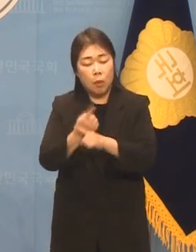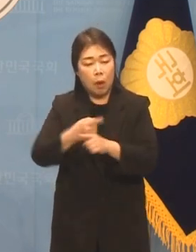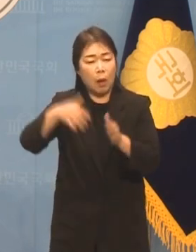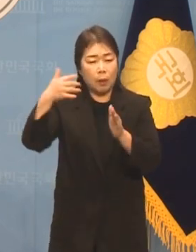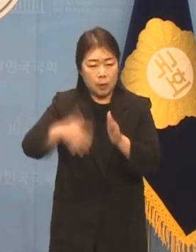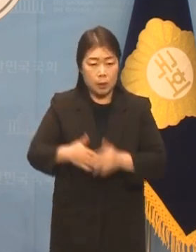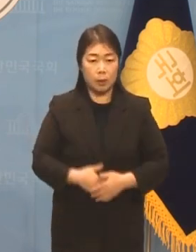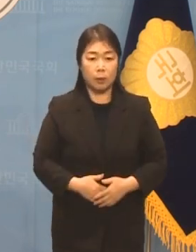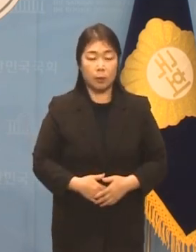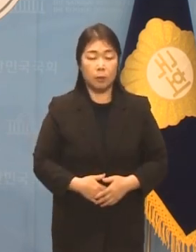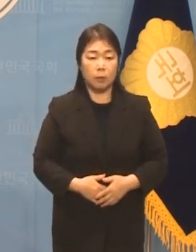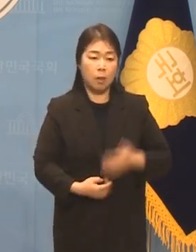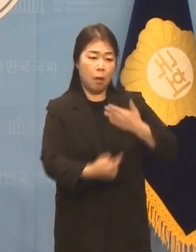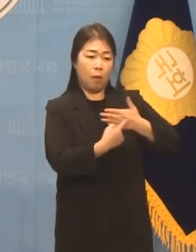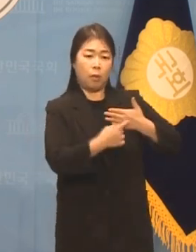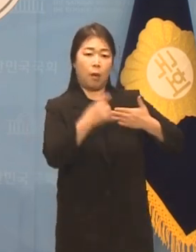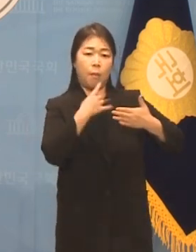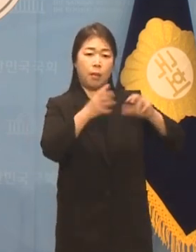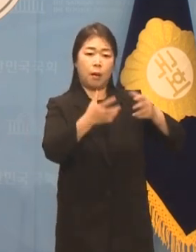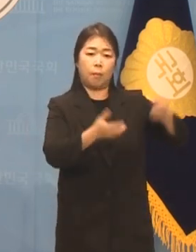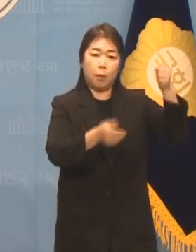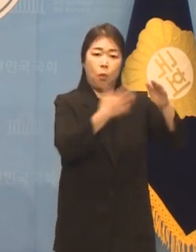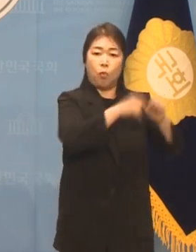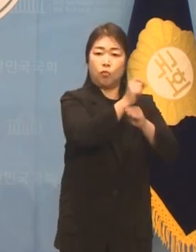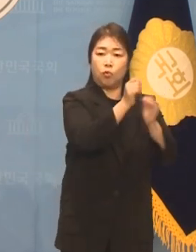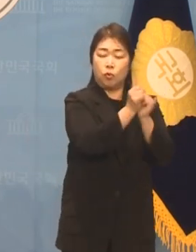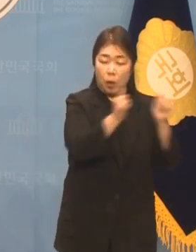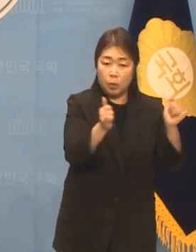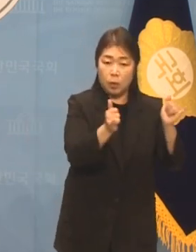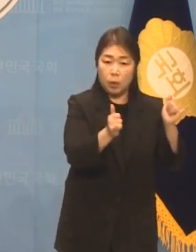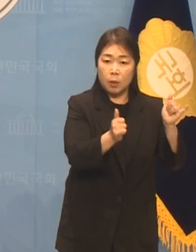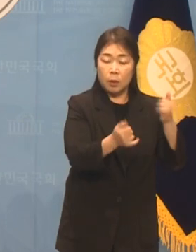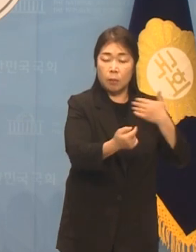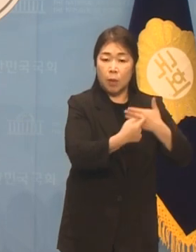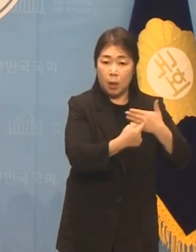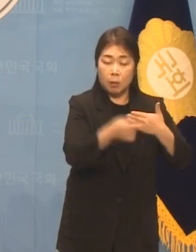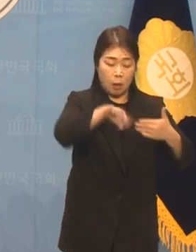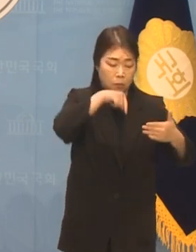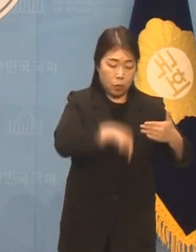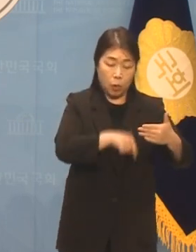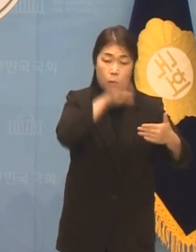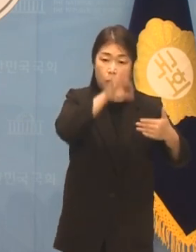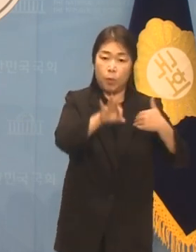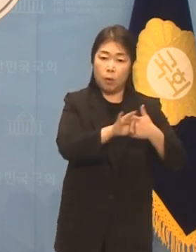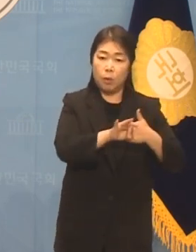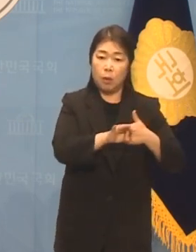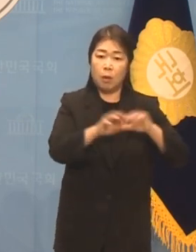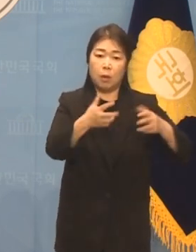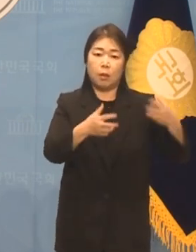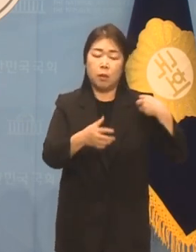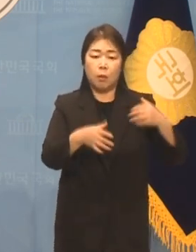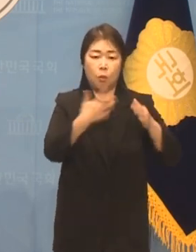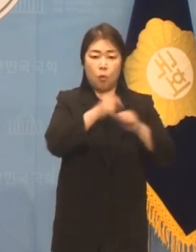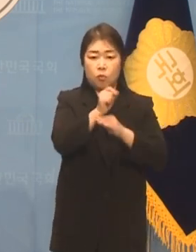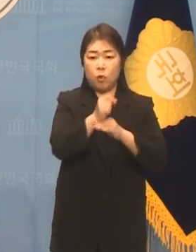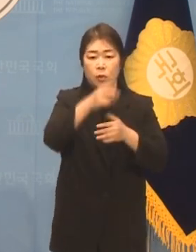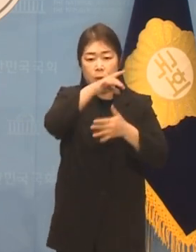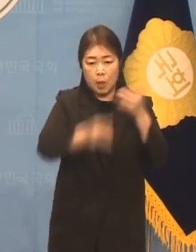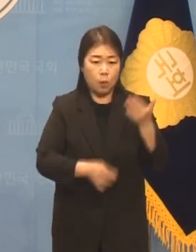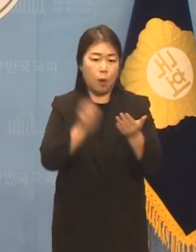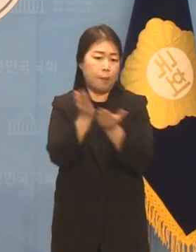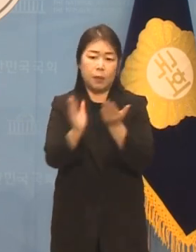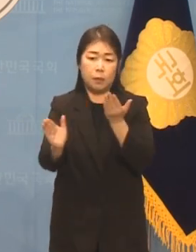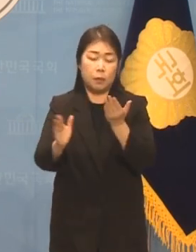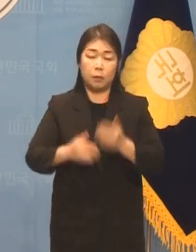무늬만 국가직이라는 지적이 계속되어 왔는데 지금까지 방치되어 온 것입니다. 심지어